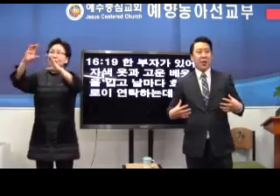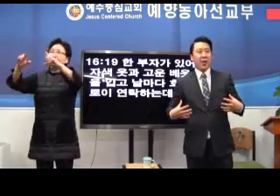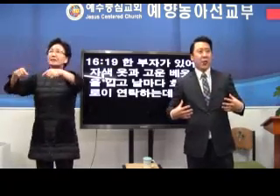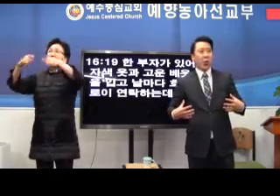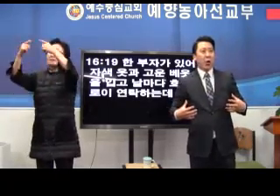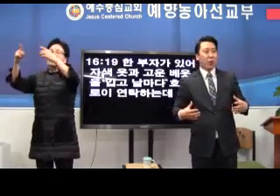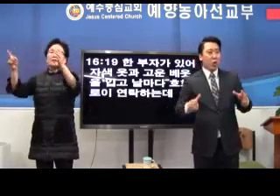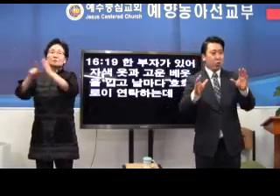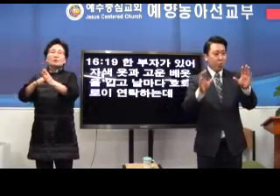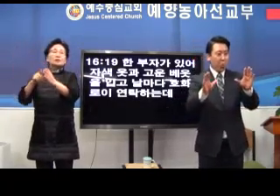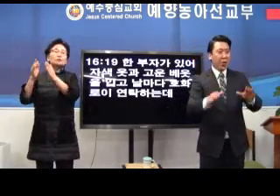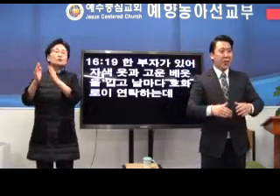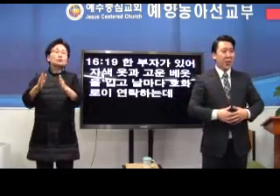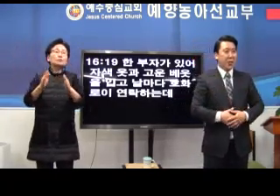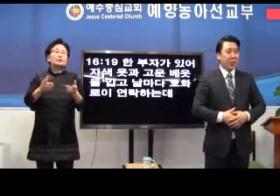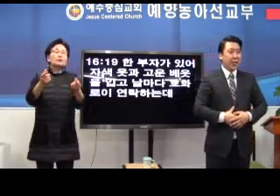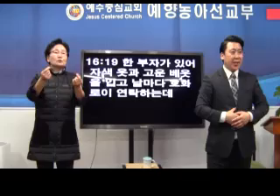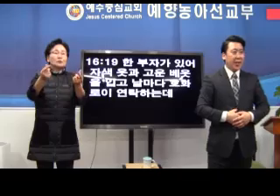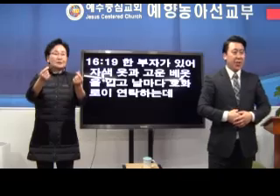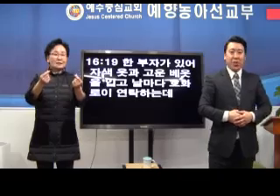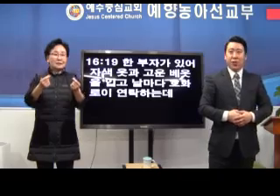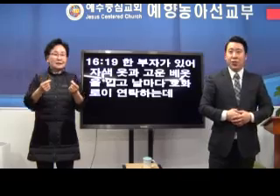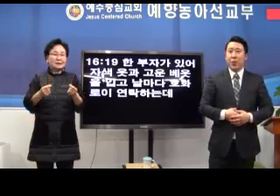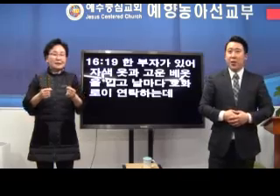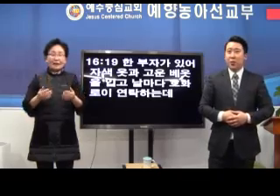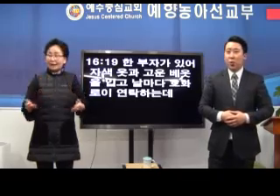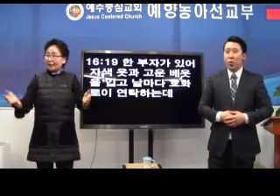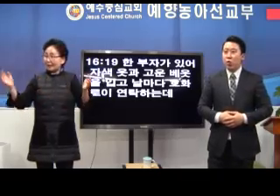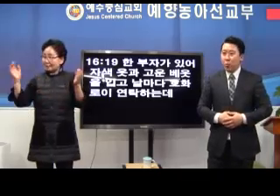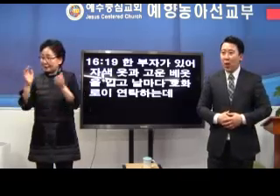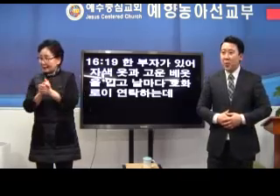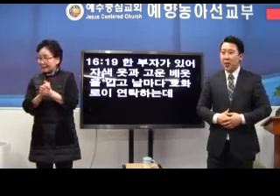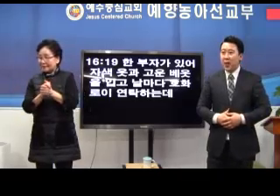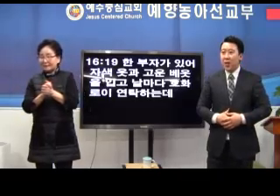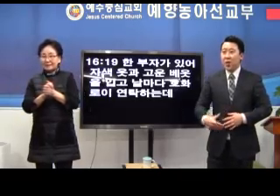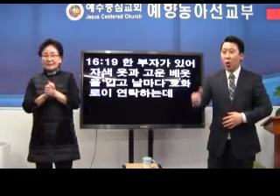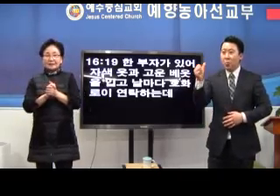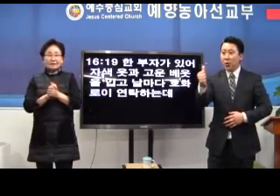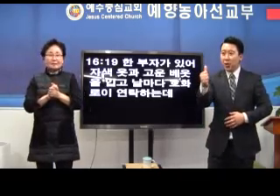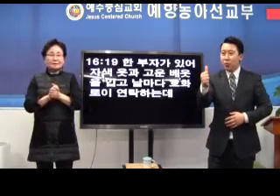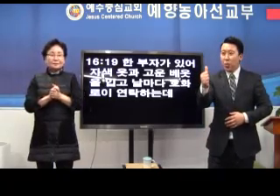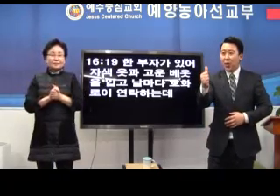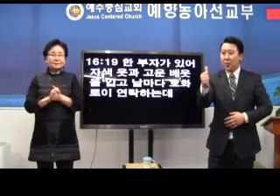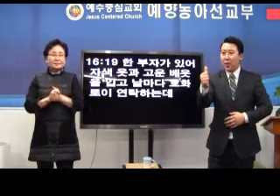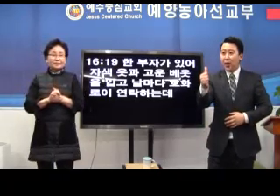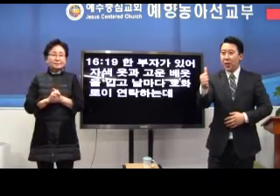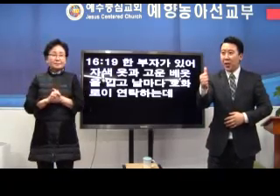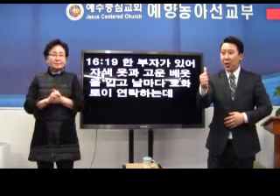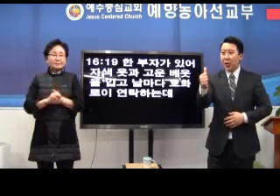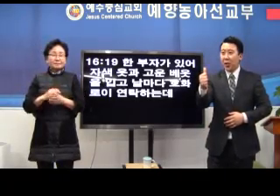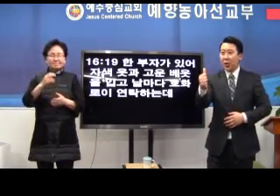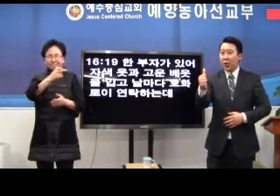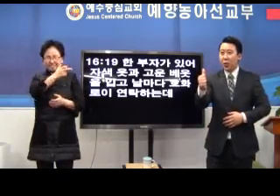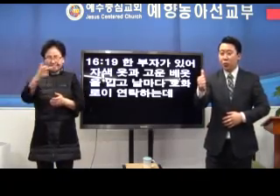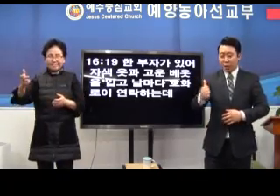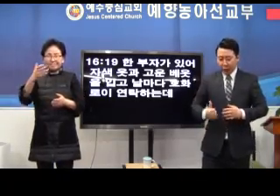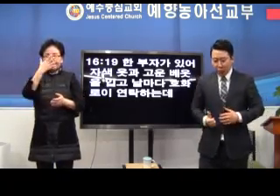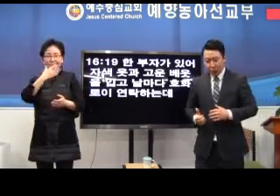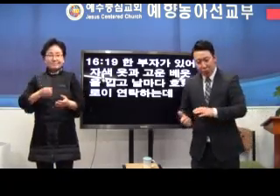하나님의 놀라운 축복이라는 사실을 깨달으시길 주님의 이름으로 축복합니다. 이게 엄청난 축복이란 말이에요. 이게 우리가 나도 모르게 죄질